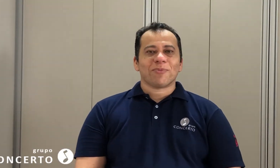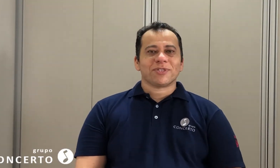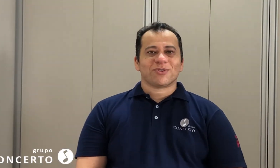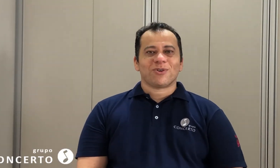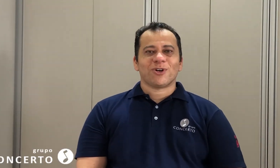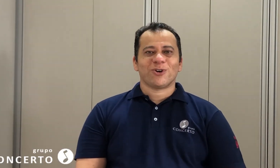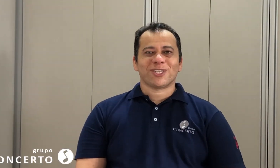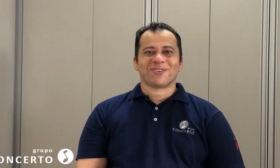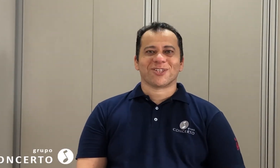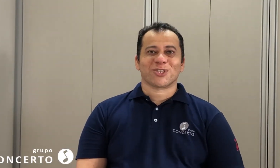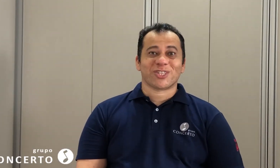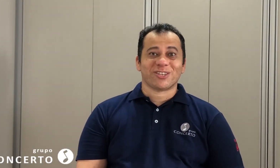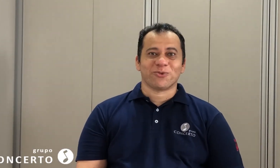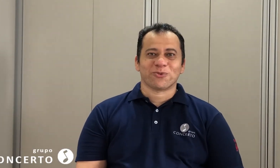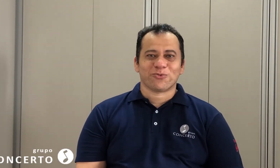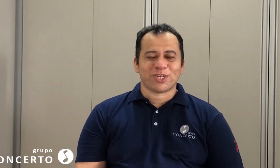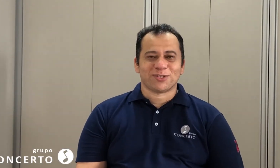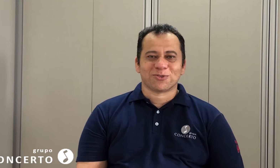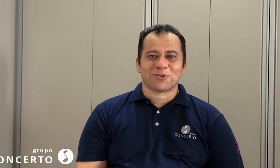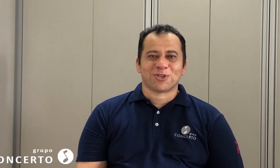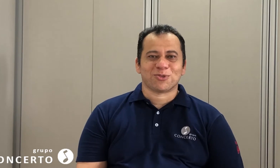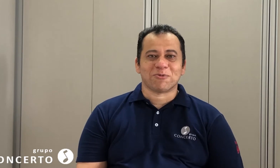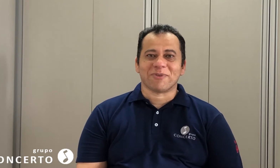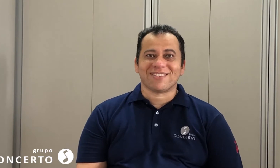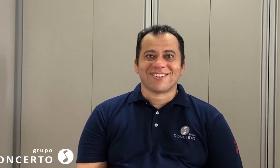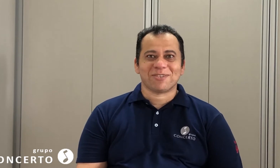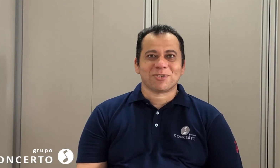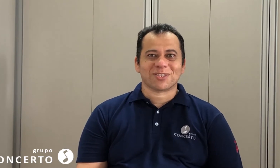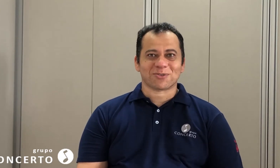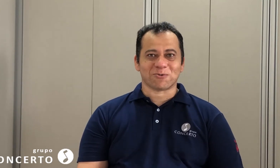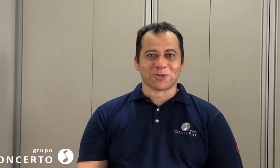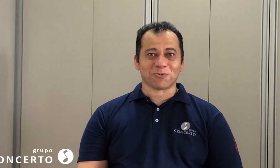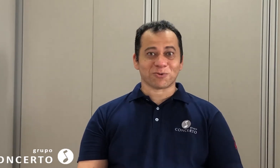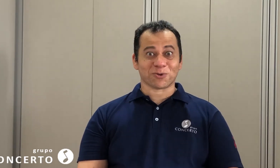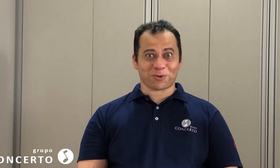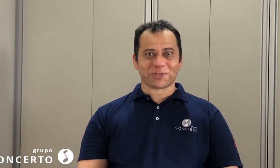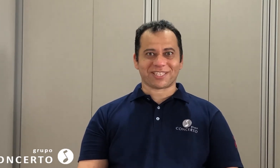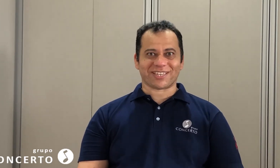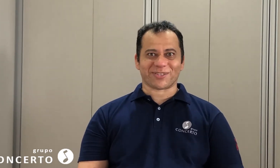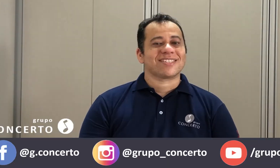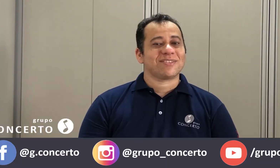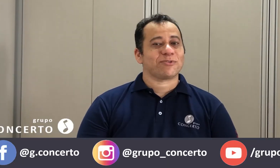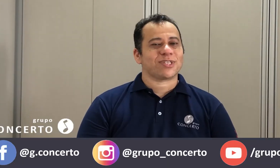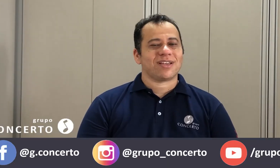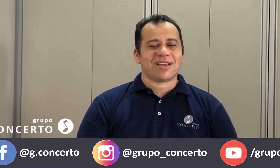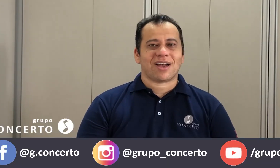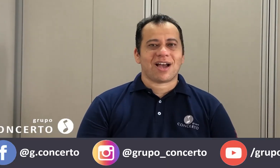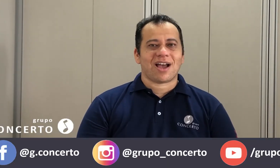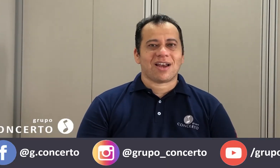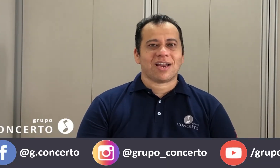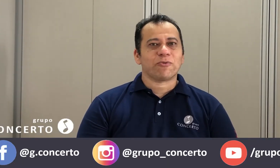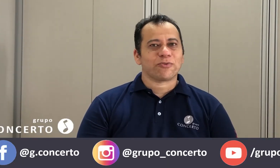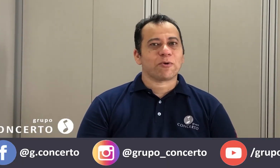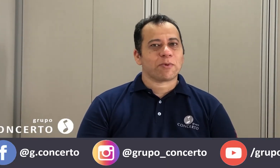Olá pessoal, hoje é o nosso segundo vídeo do nosso Momento Libras com o grupo Concert. Se você não viu o